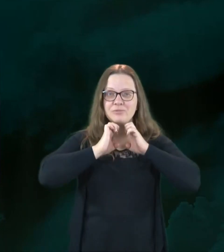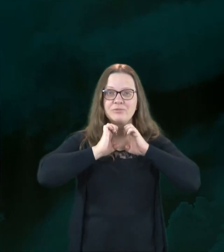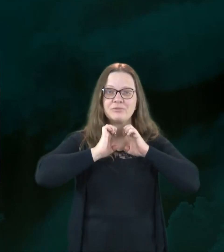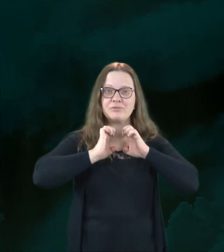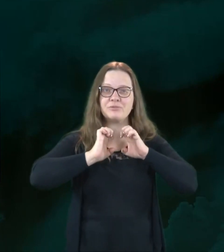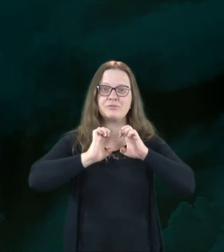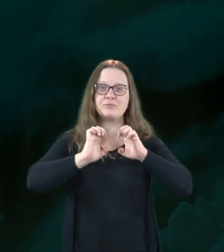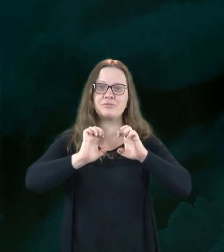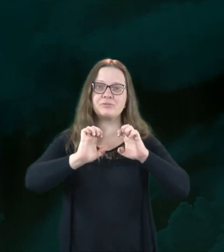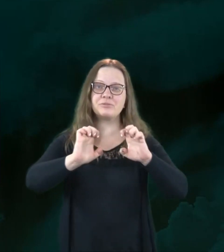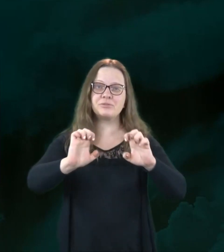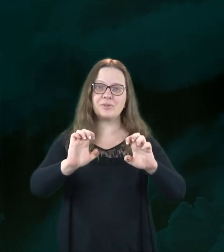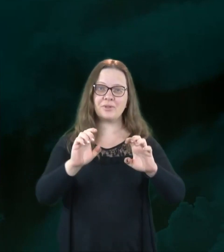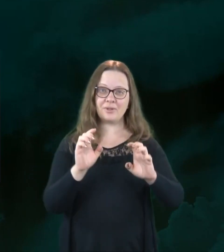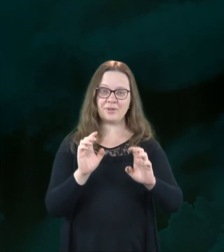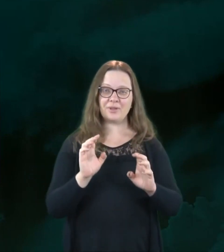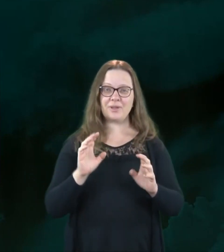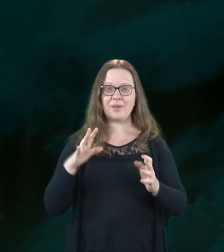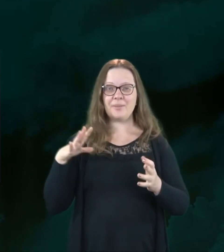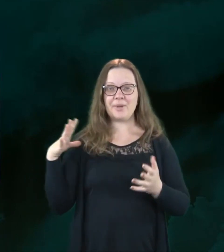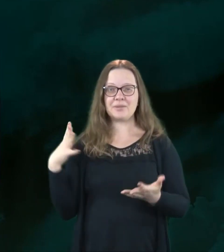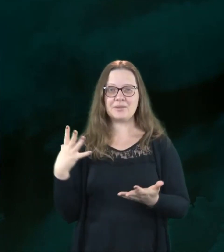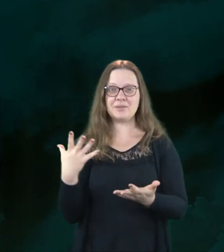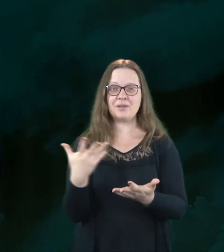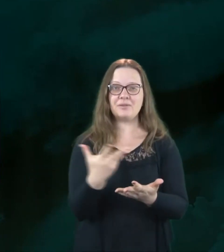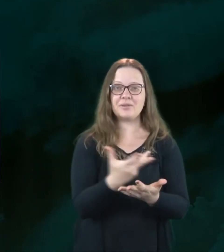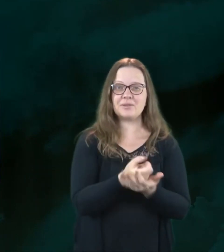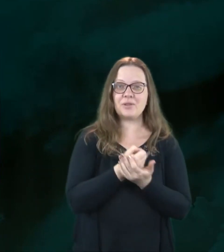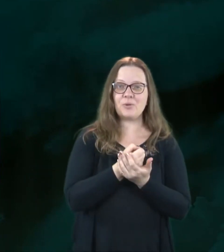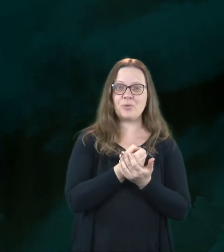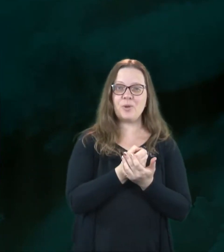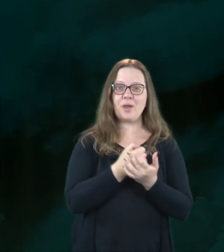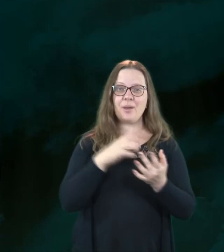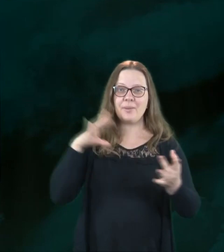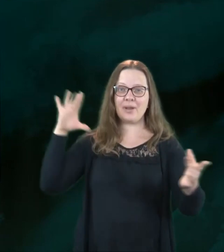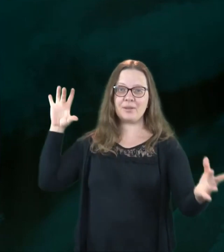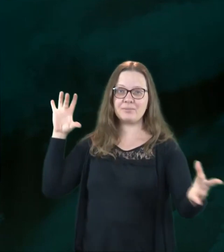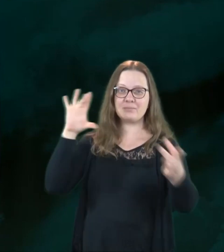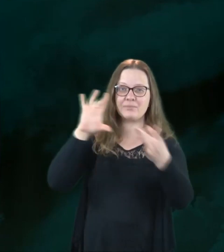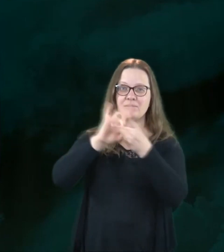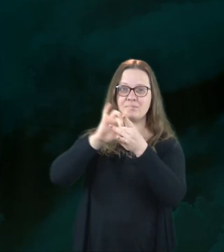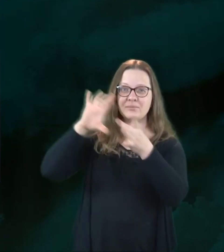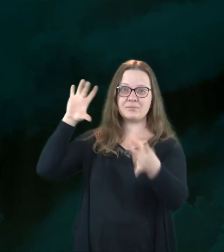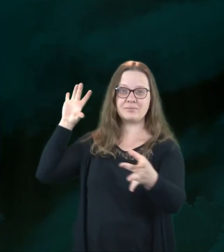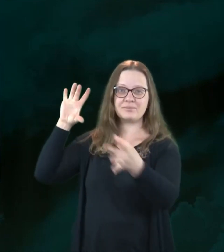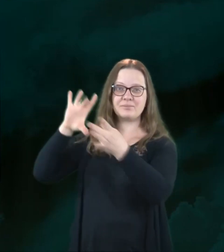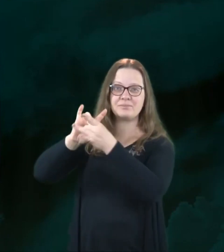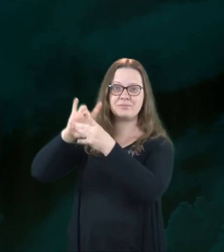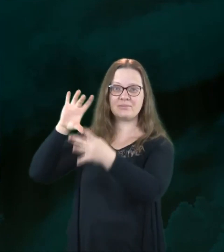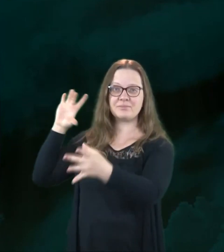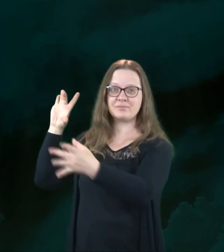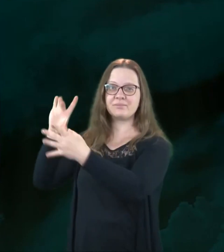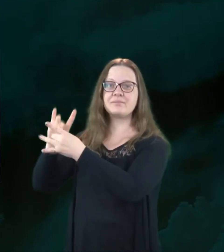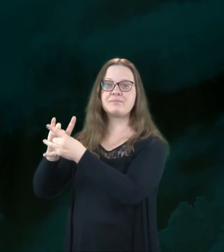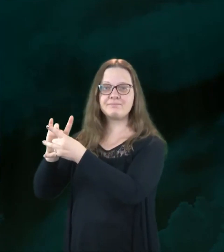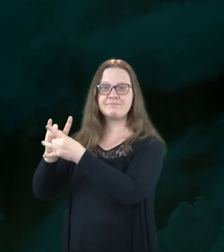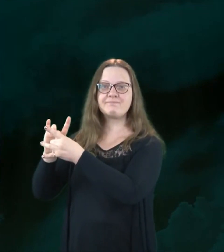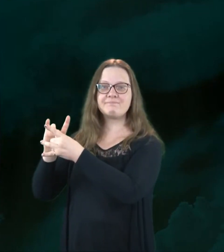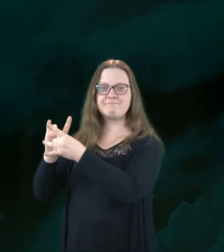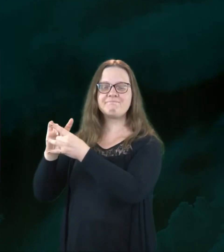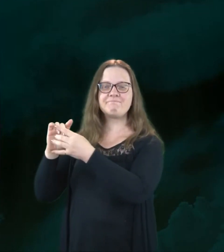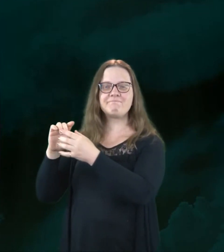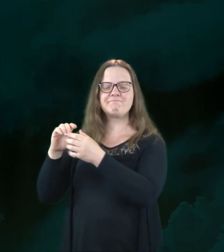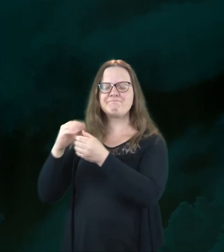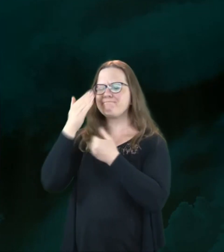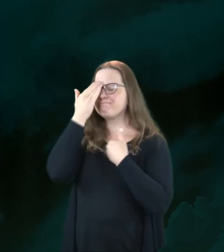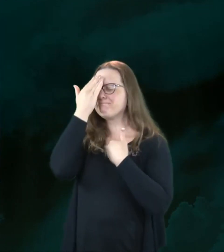salvação. A palavra chegou até nós para a nossa conexão. Ó Senhor Jesus, eu vou pedir para projetar, eu fiz 3